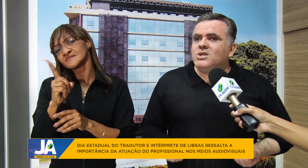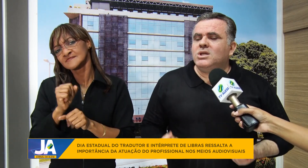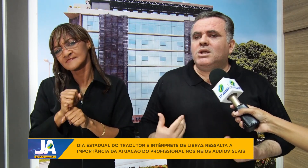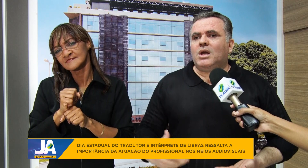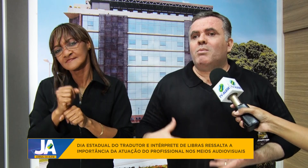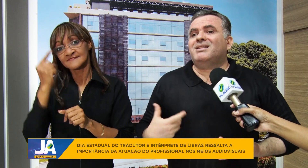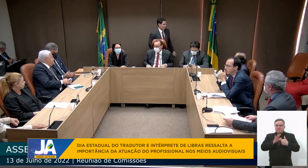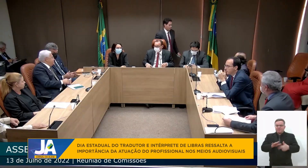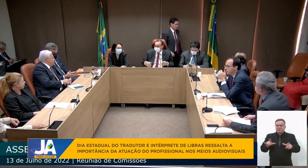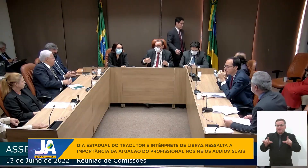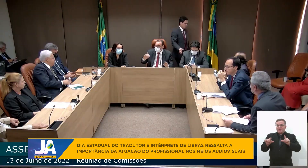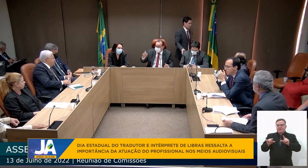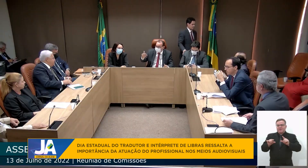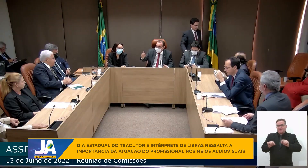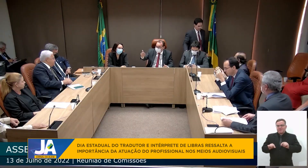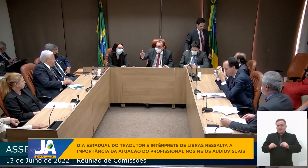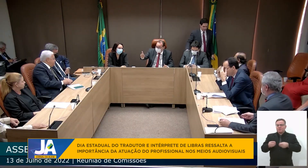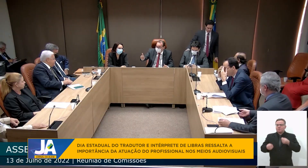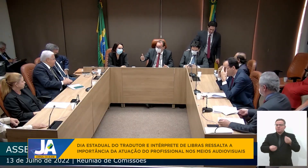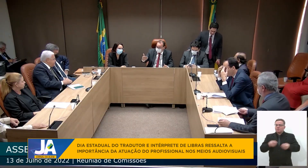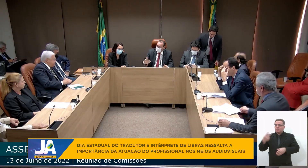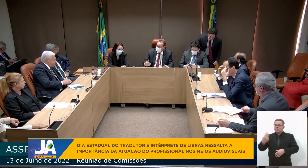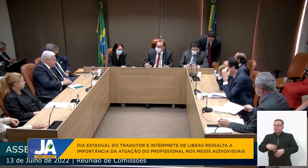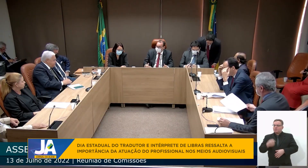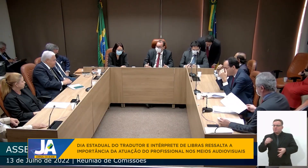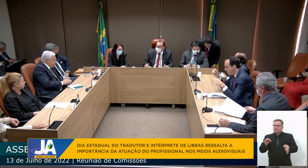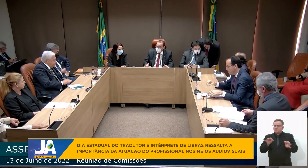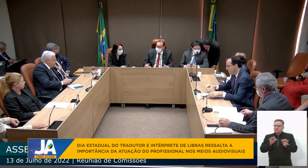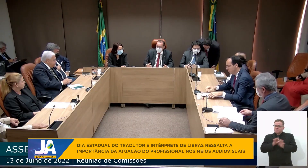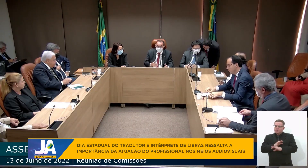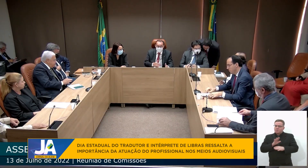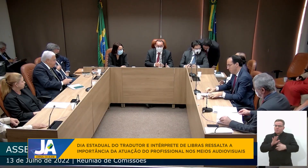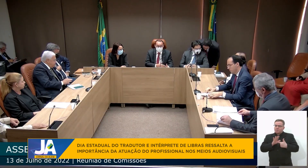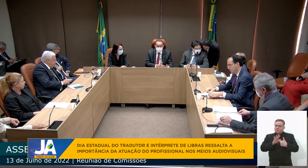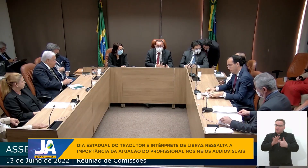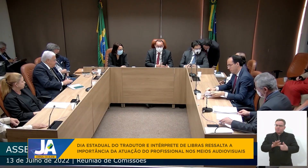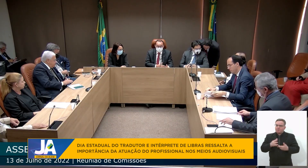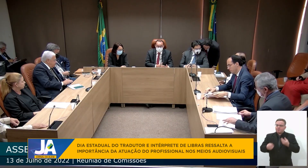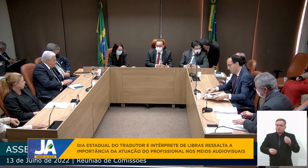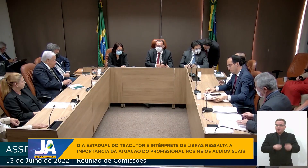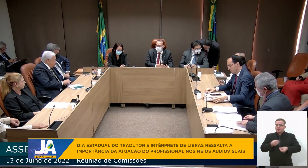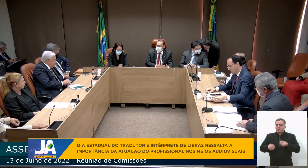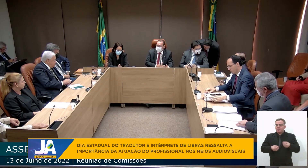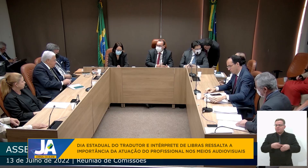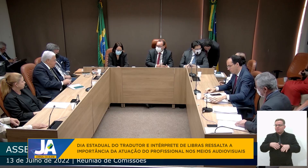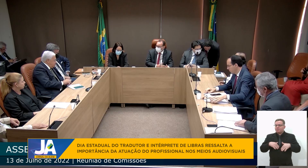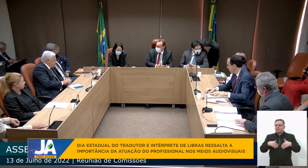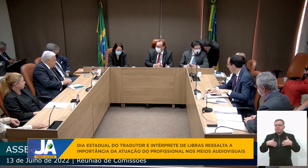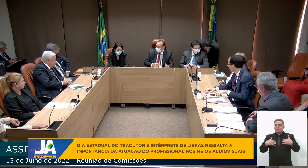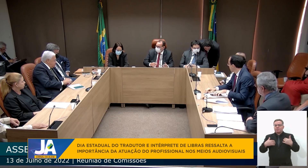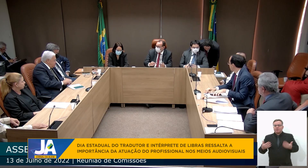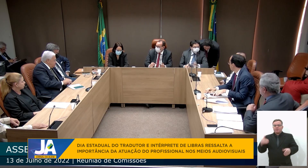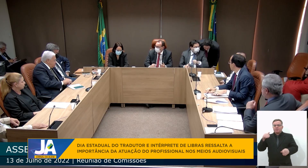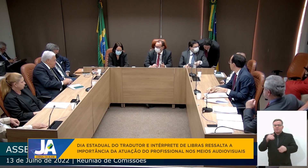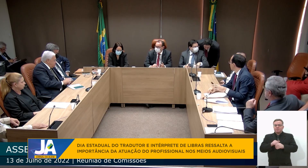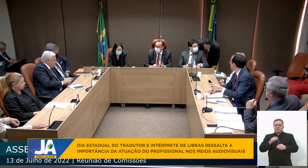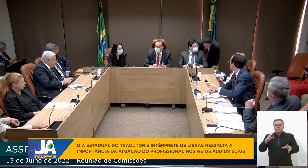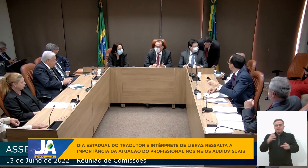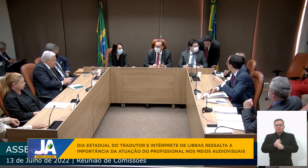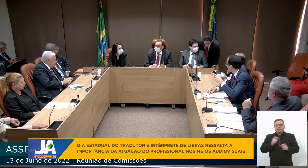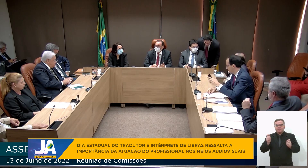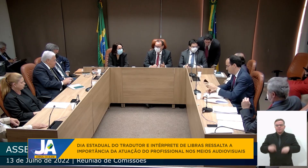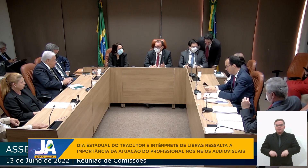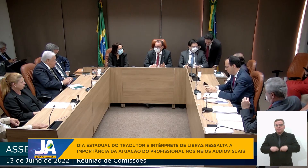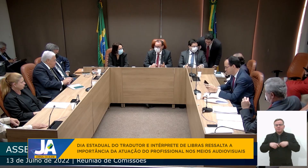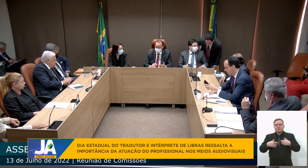Então, imagine ter uma TV que leve isso para os surdos. Pense só. A alegria, a satisfação que ele tem. Os